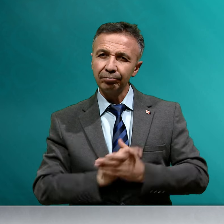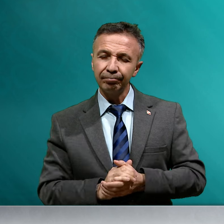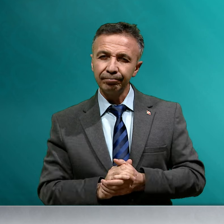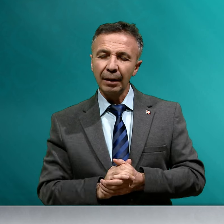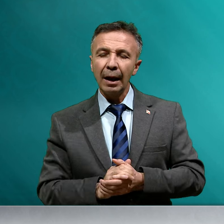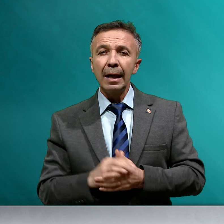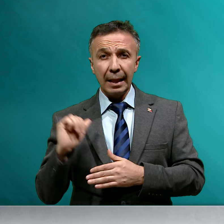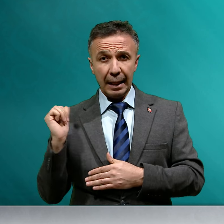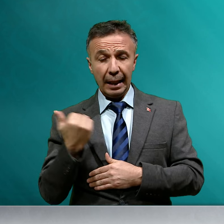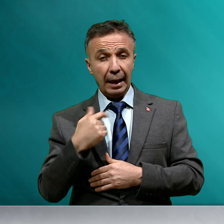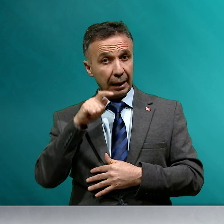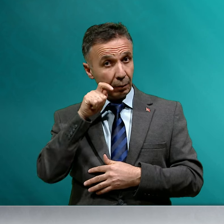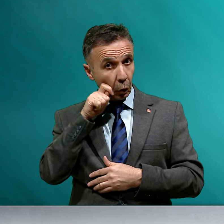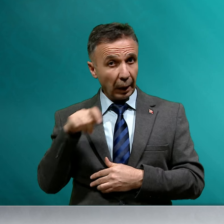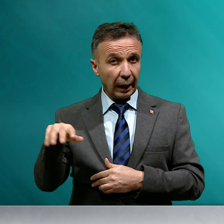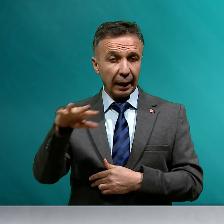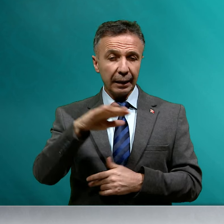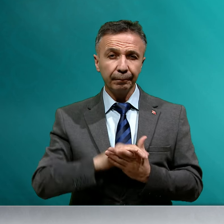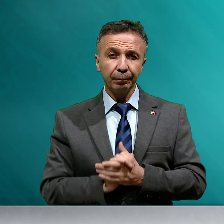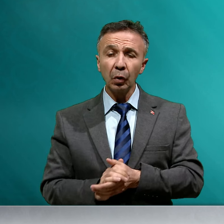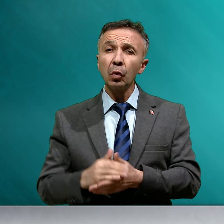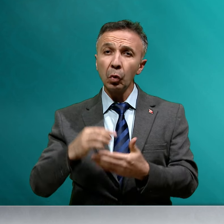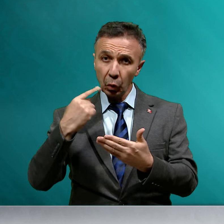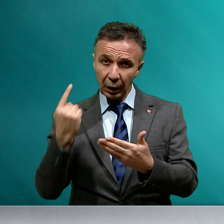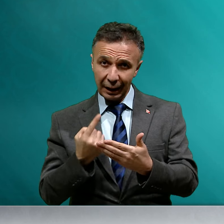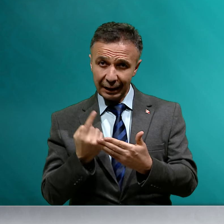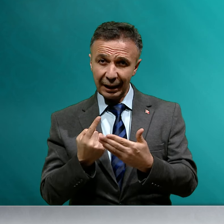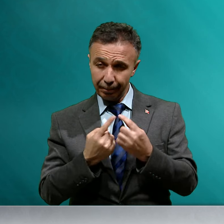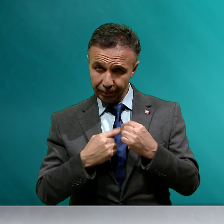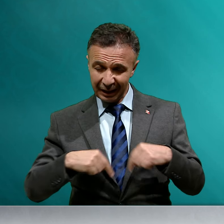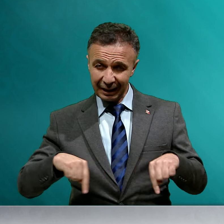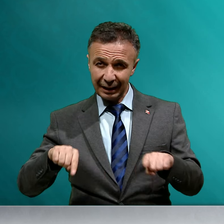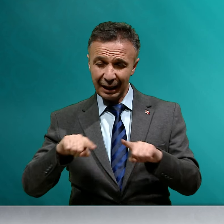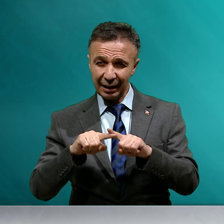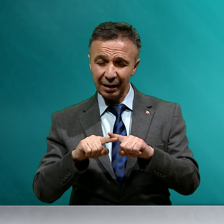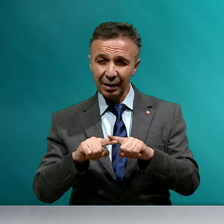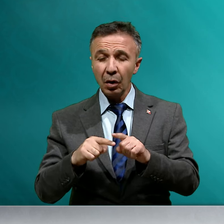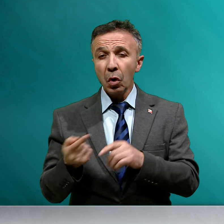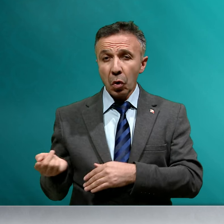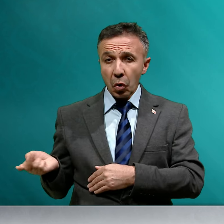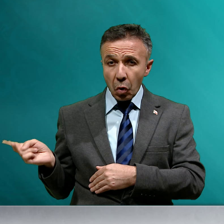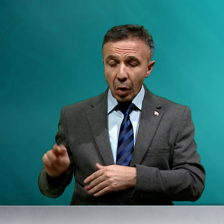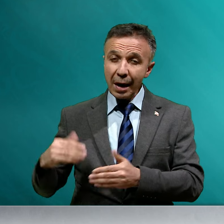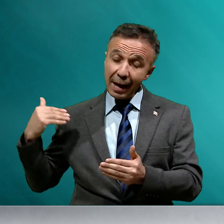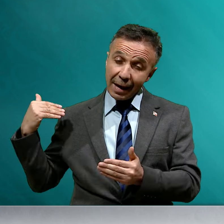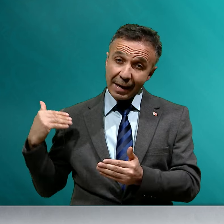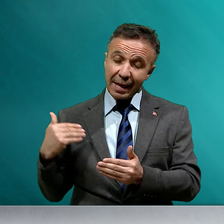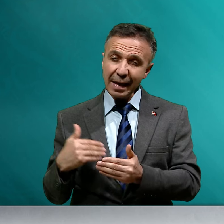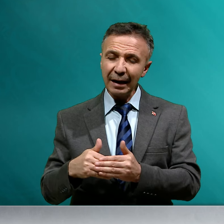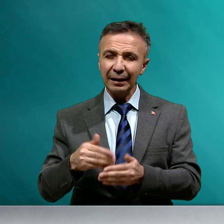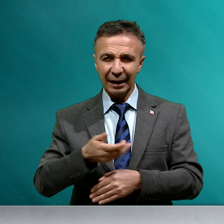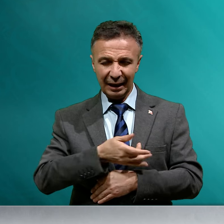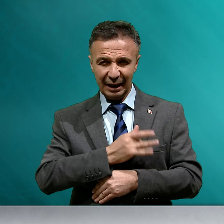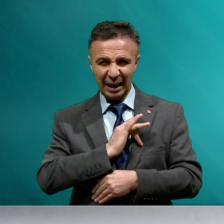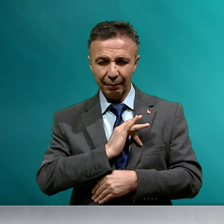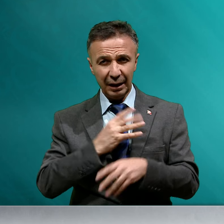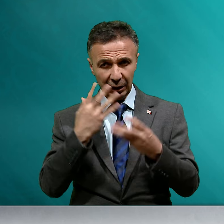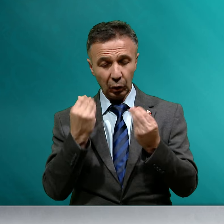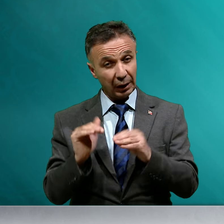Değerli müminler, Kur'an-ı Kerim bizden son nefesimize kadar imanımıza